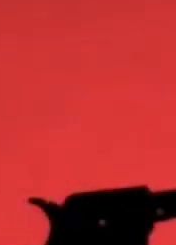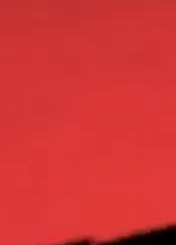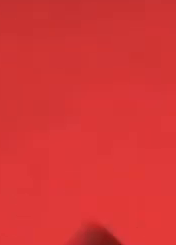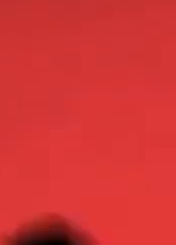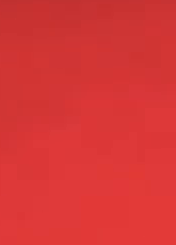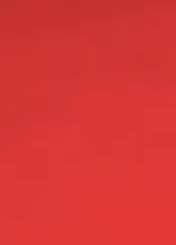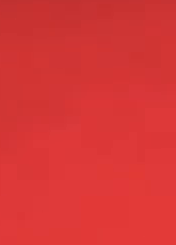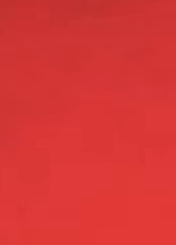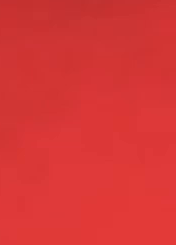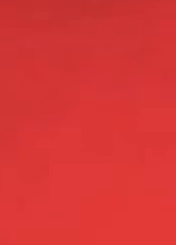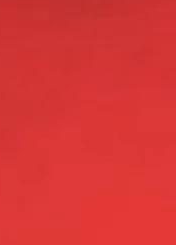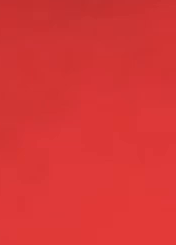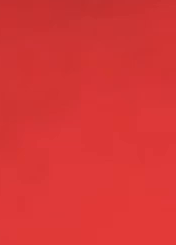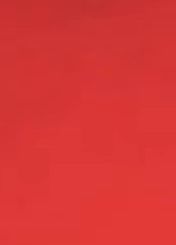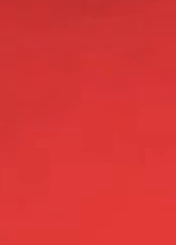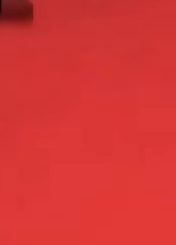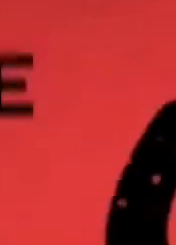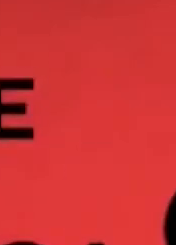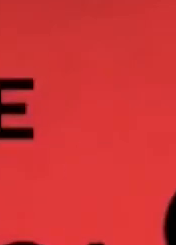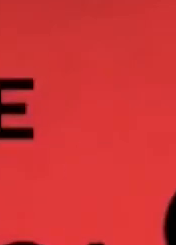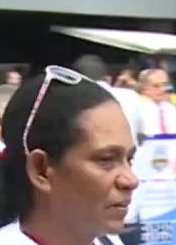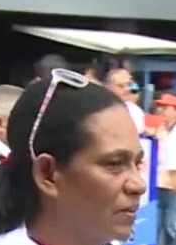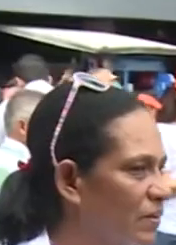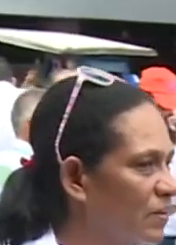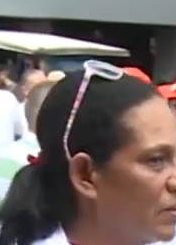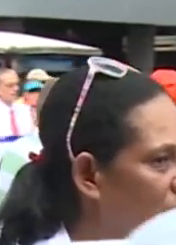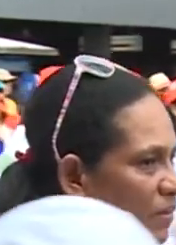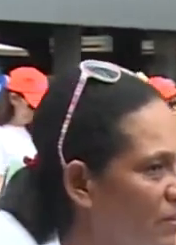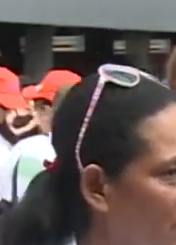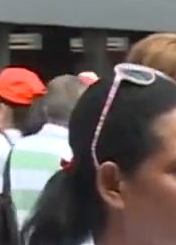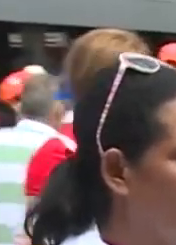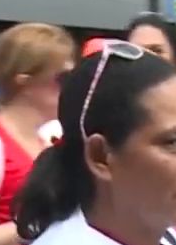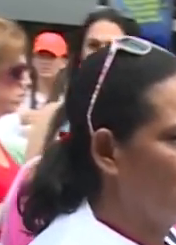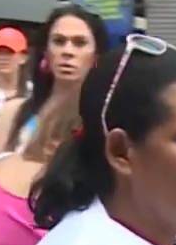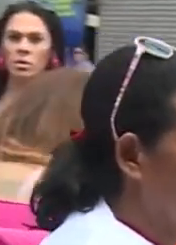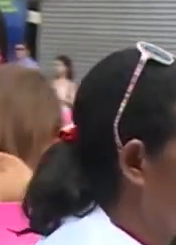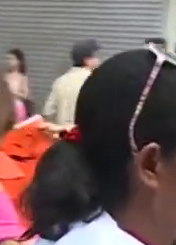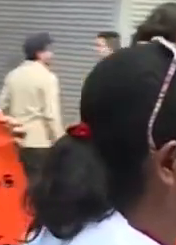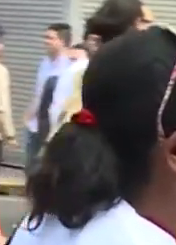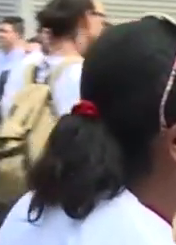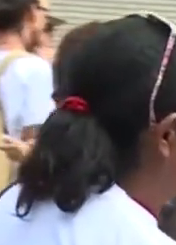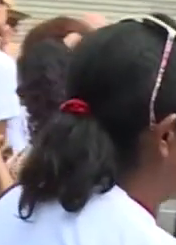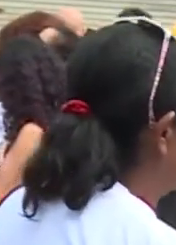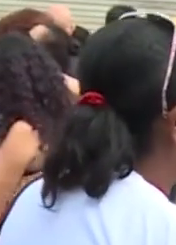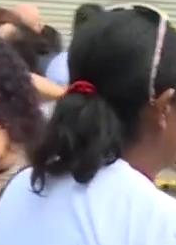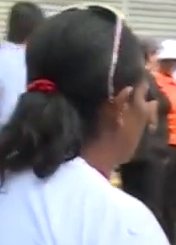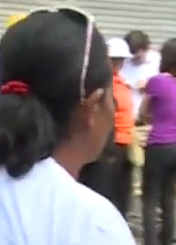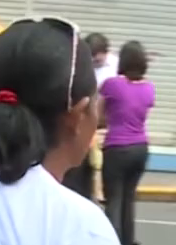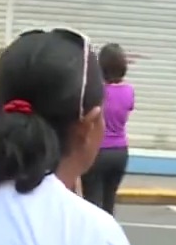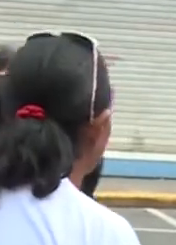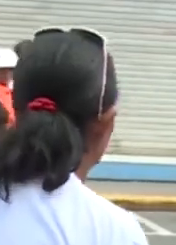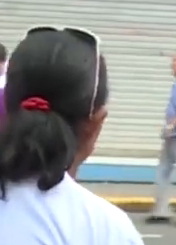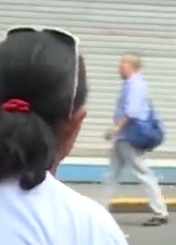10 años, del 2007 al 2017, la cifra más alta que se ha alcanzado en Costa Rica de feminicidios es de